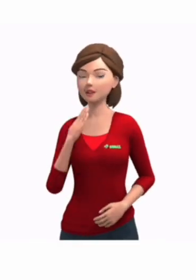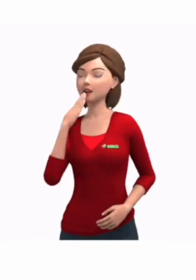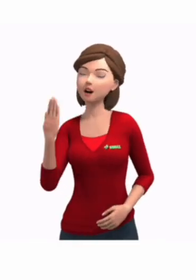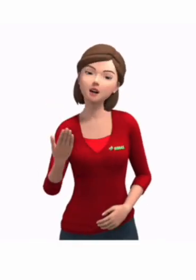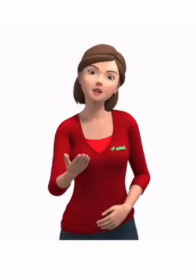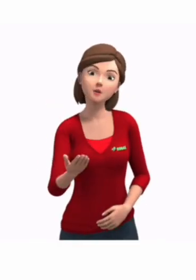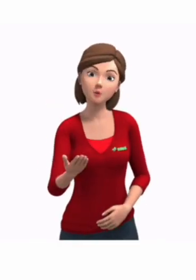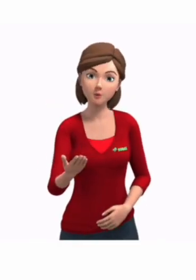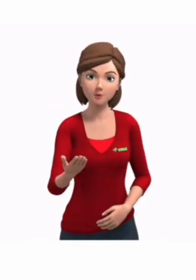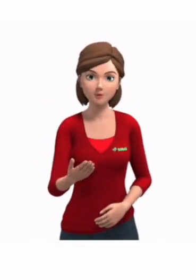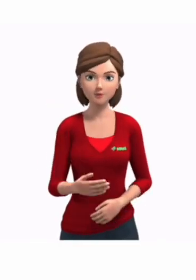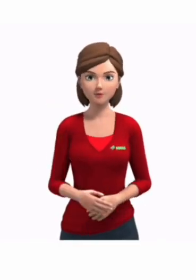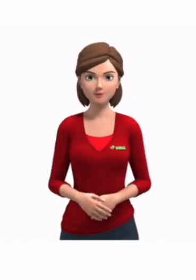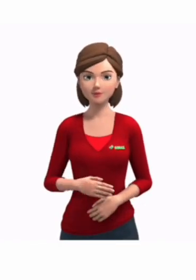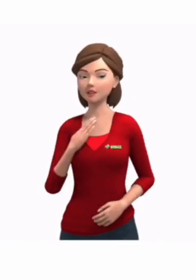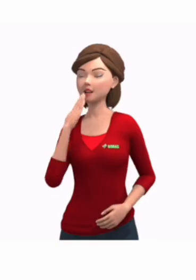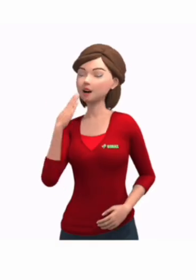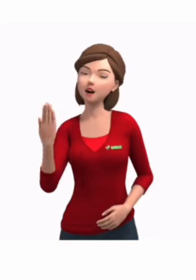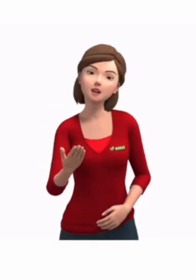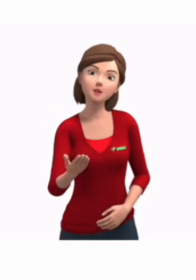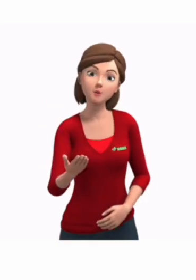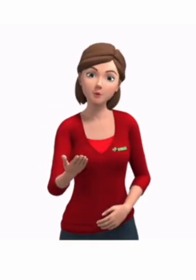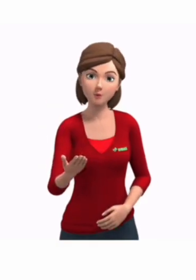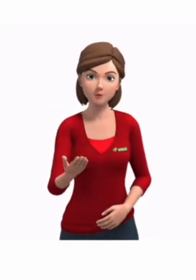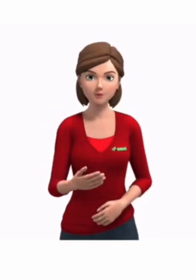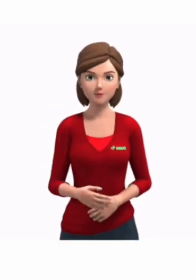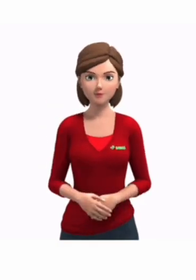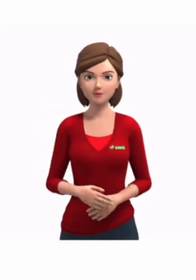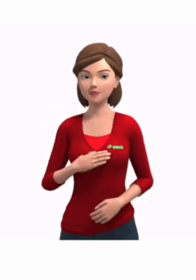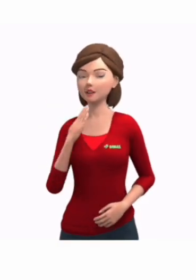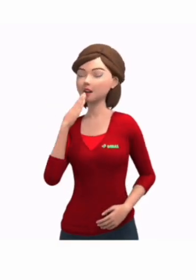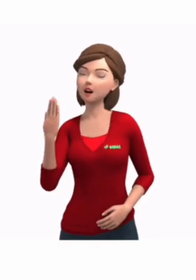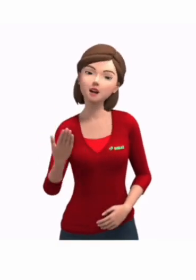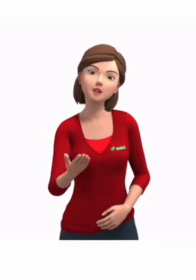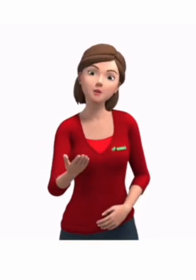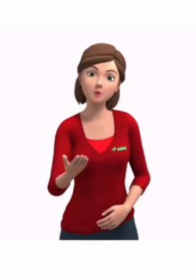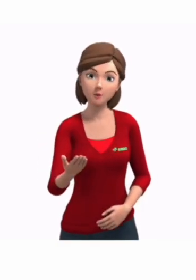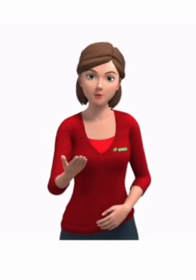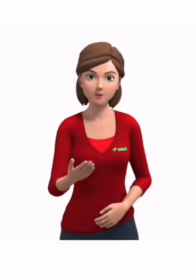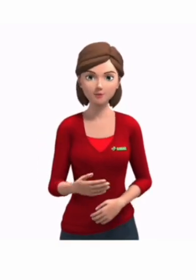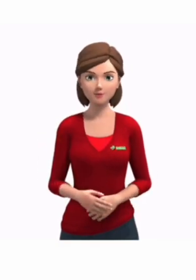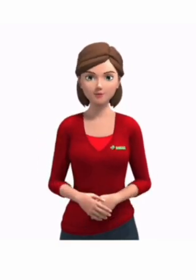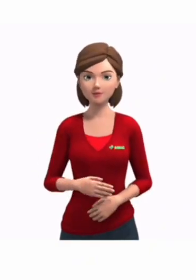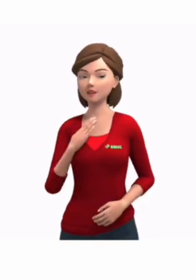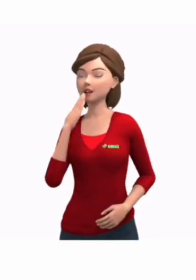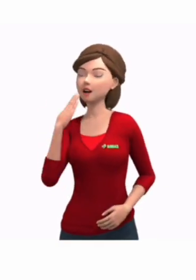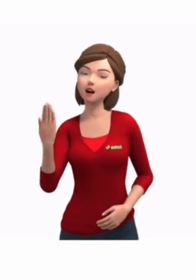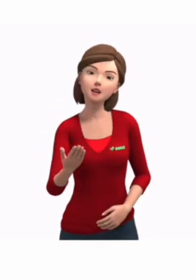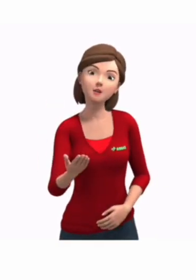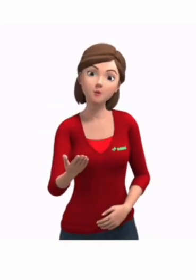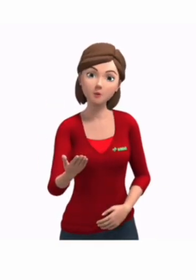les sites internet numériques. D'ailleurs, vous avez sûrement entendu parler de l'échéance du 28 juin.